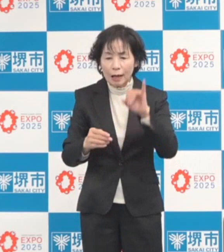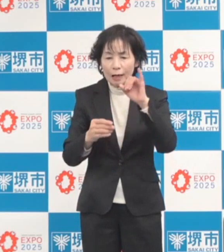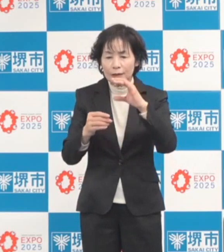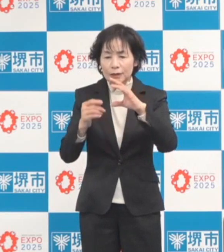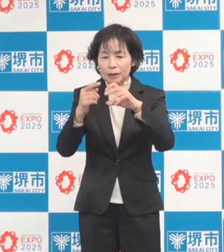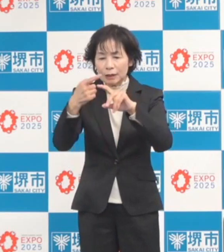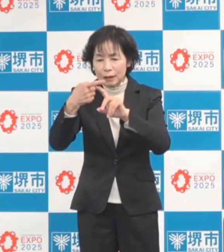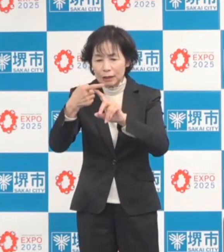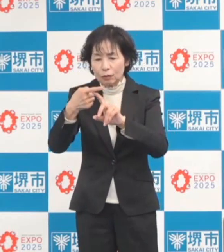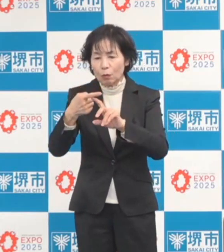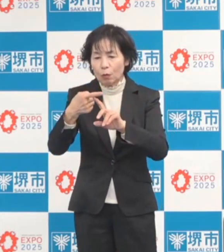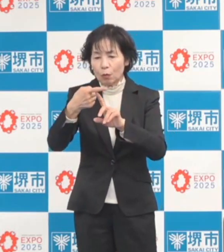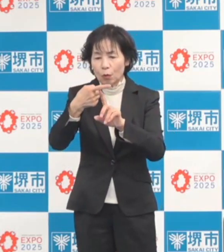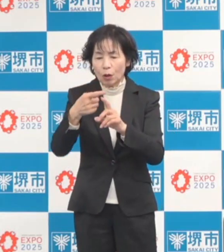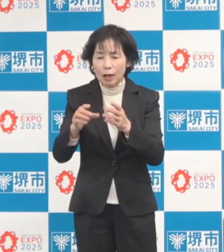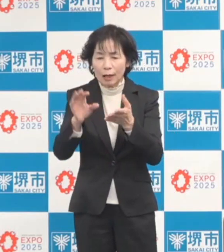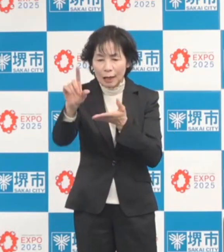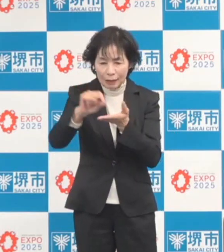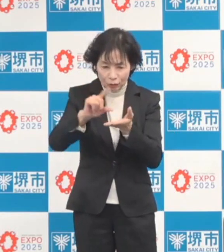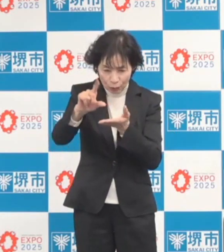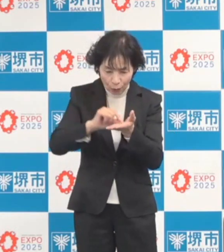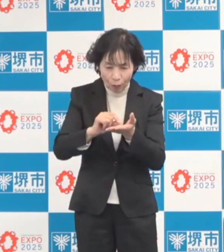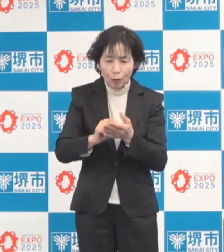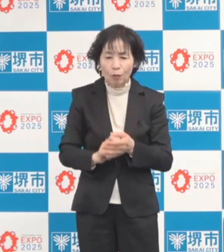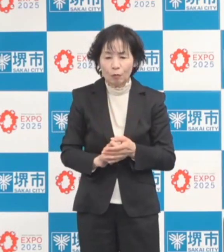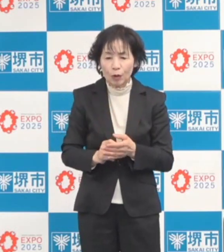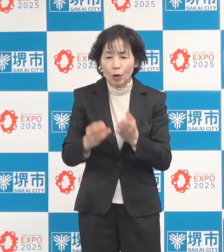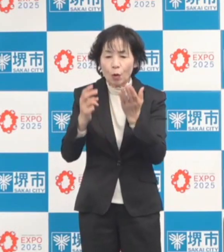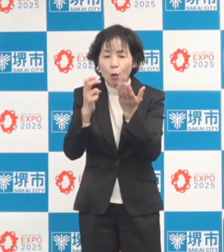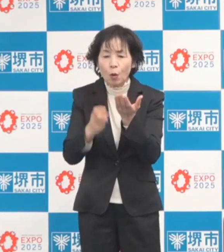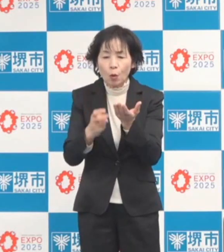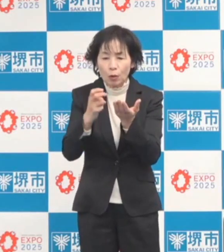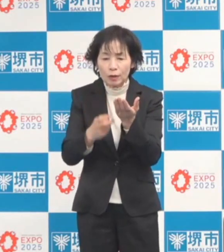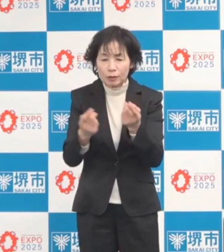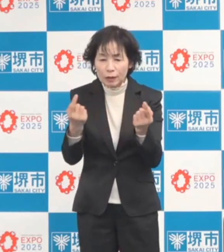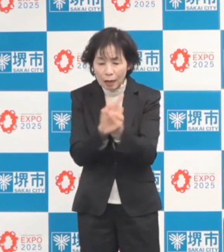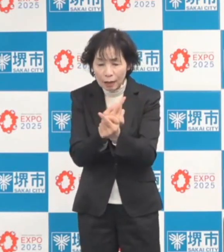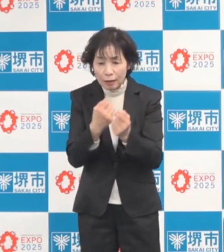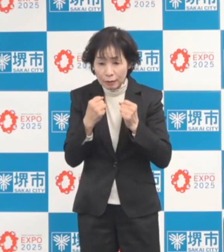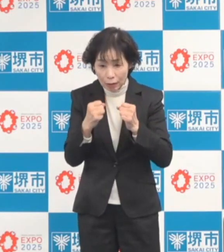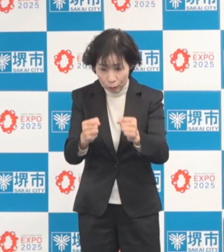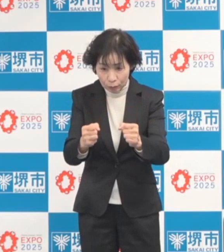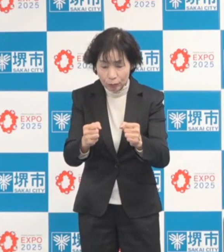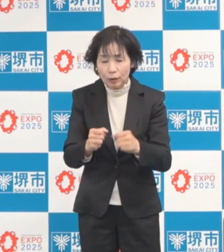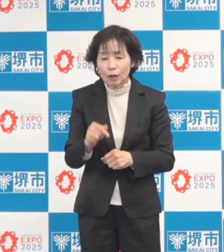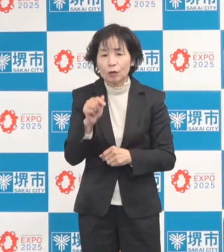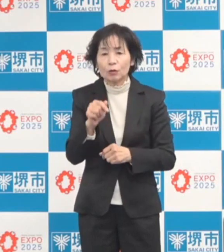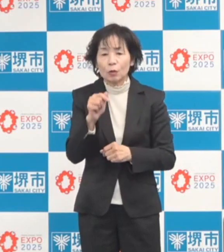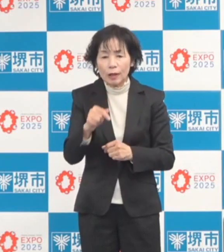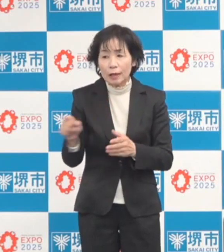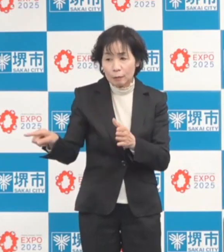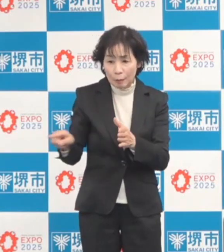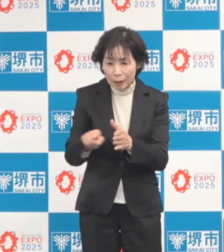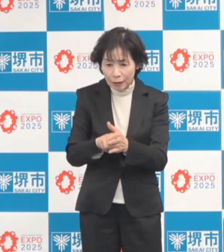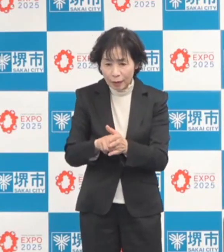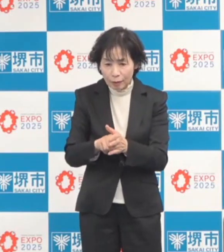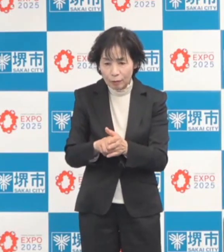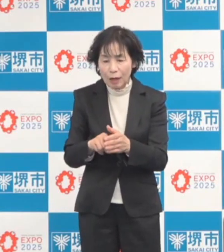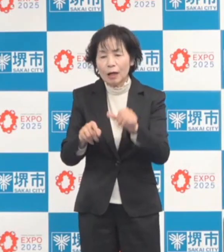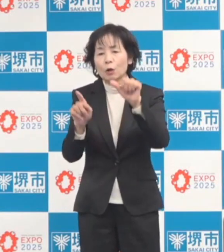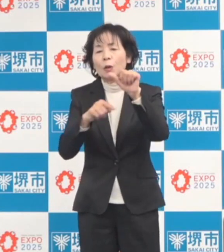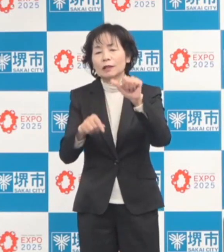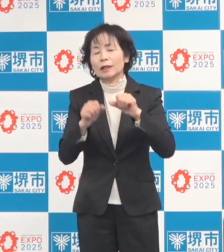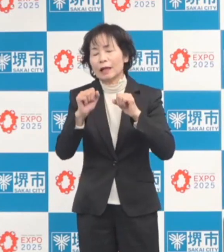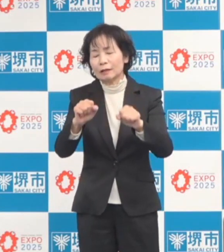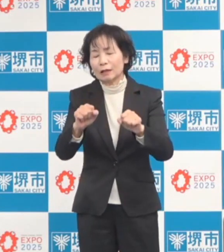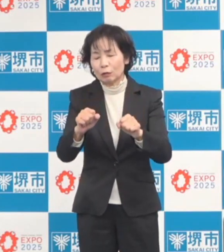り、今回も生成 AI のことも載せていますが、効率化することによって、そこで例えば今まで5人で行っていたこと